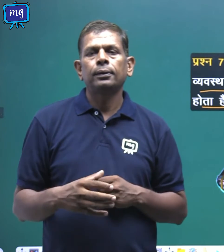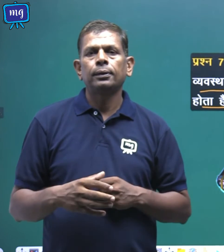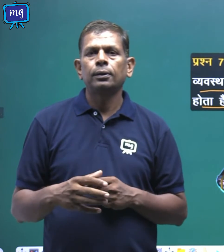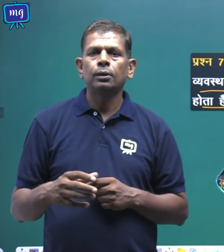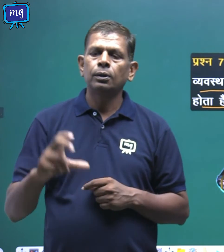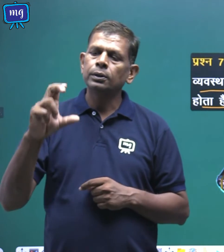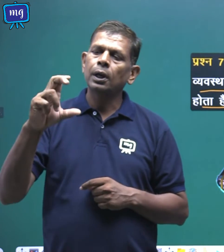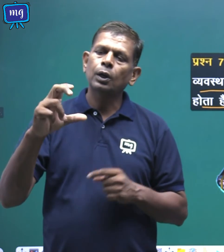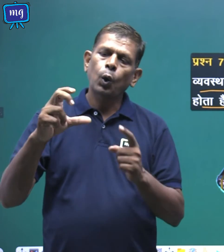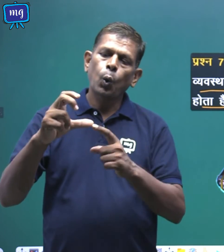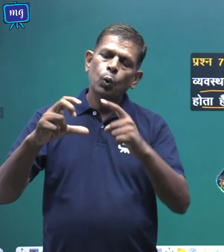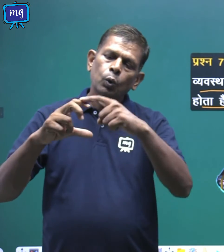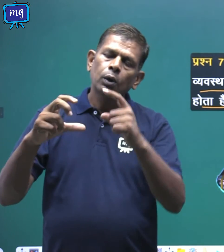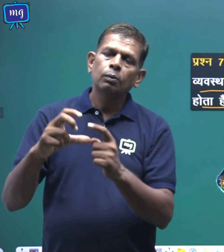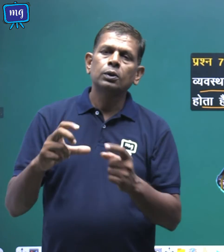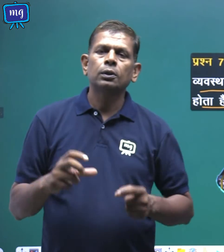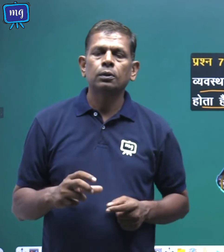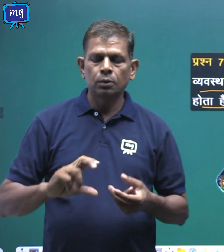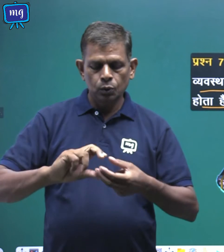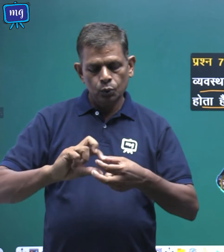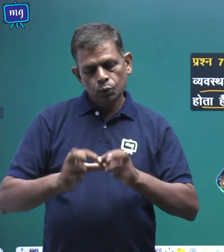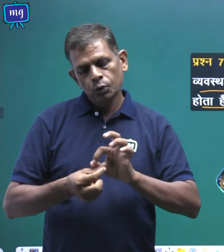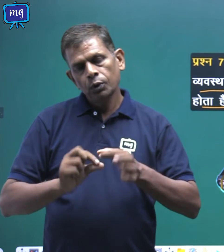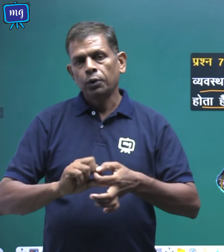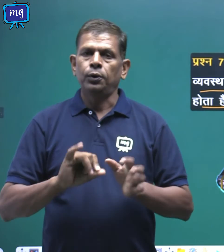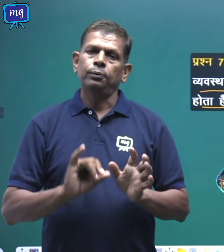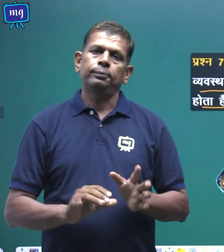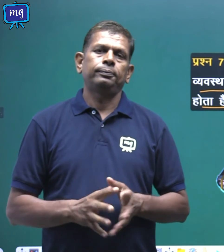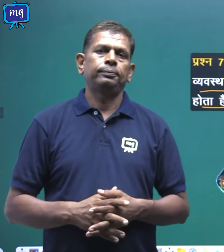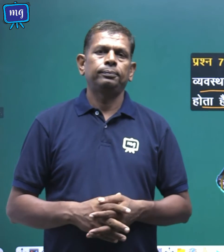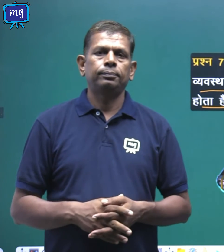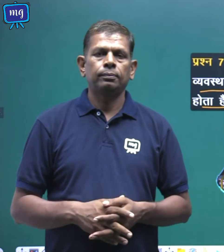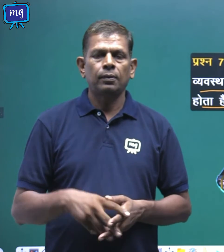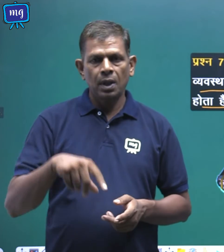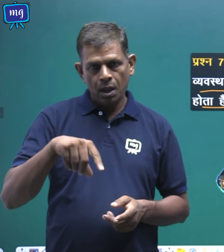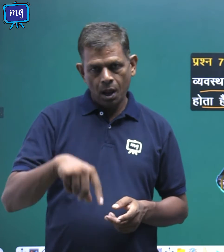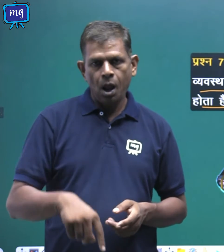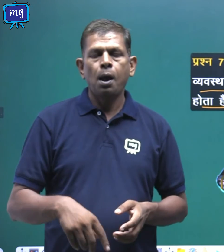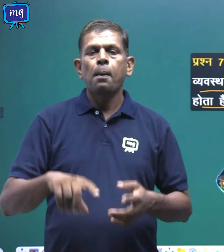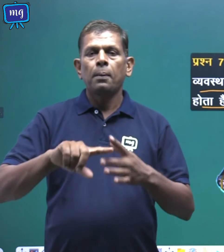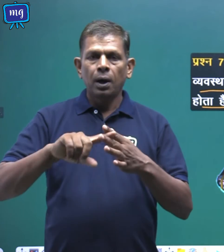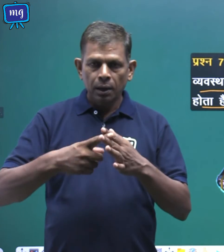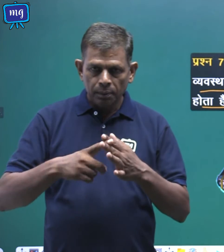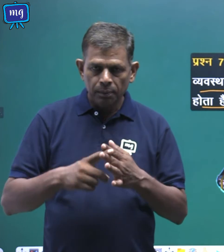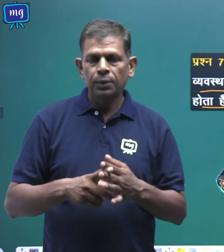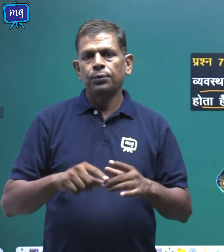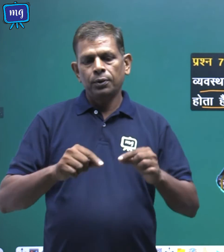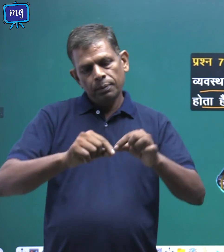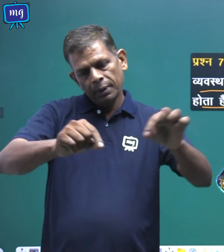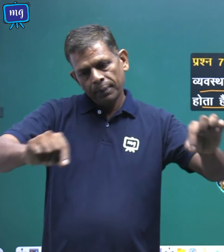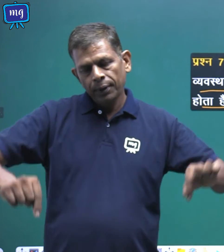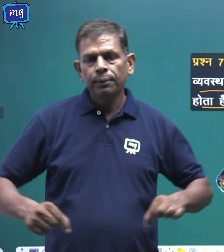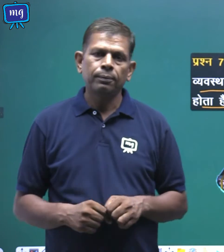सेल के दोनों टर्मिनल से जुड़ी हुई हों। यहाँ पर विद्युत परिपथ